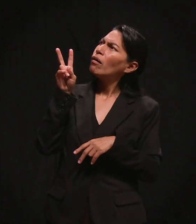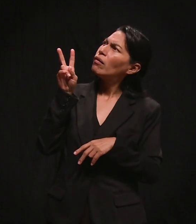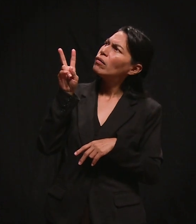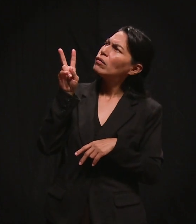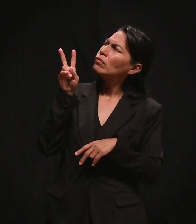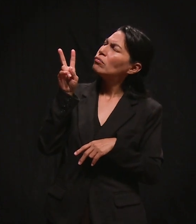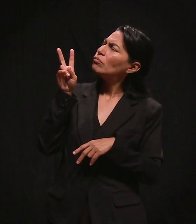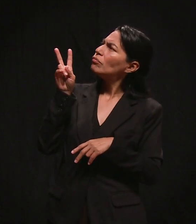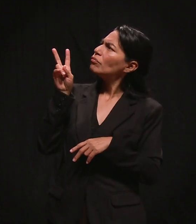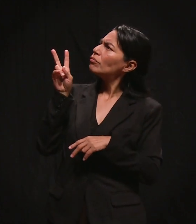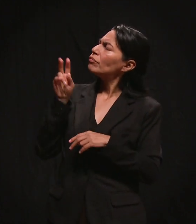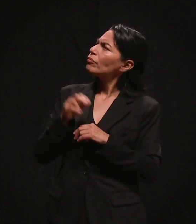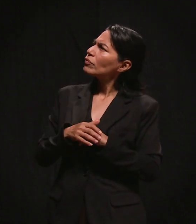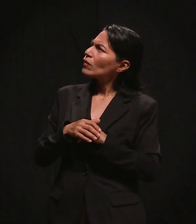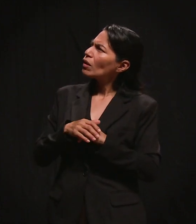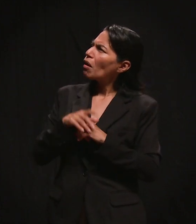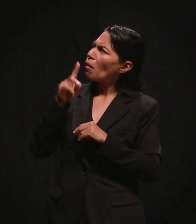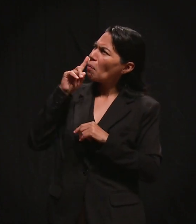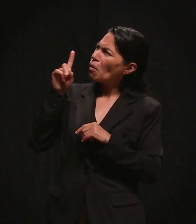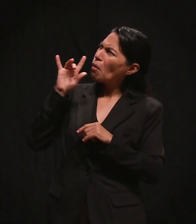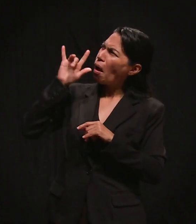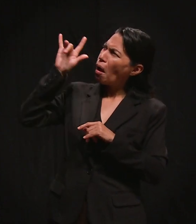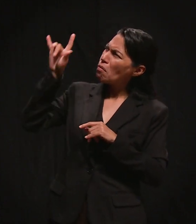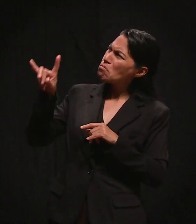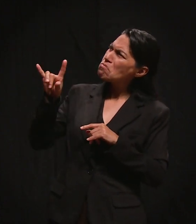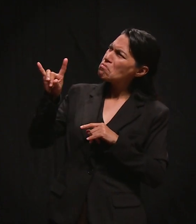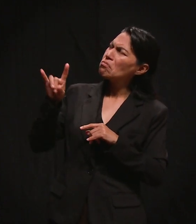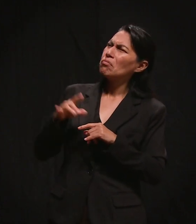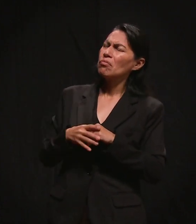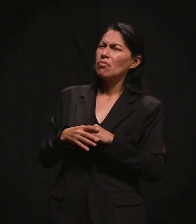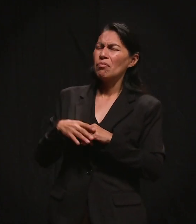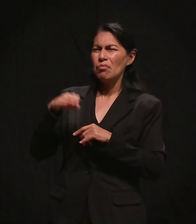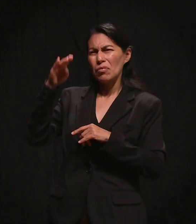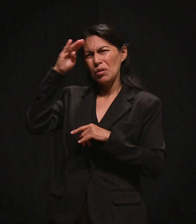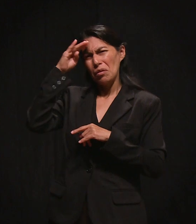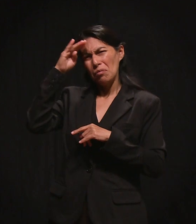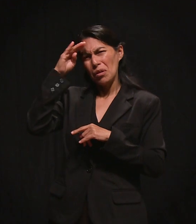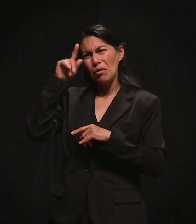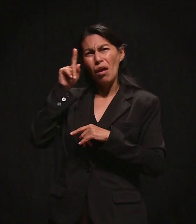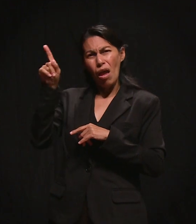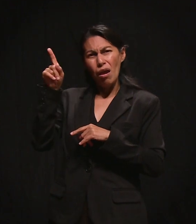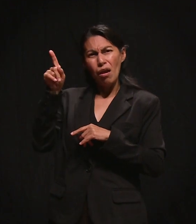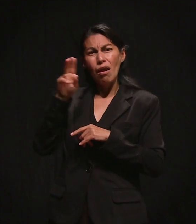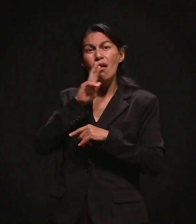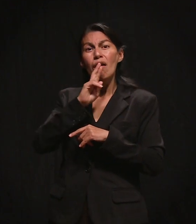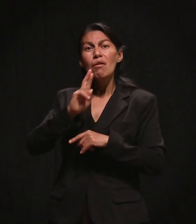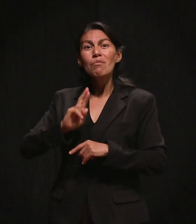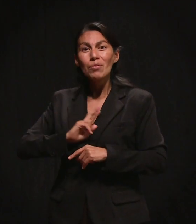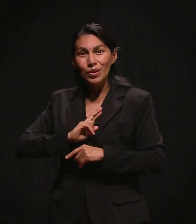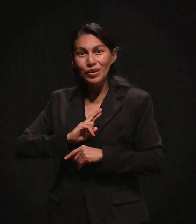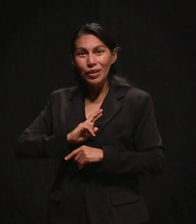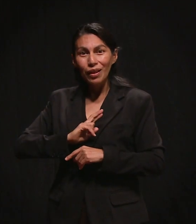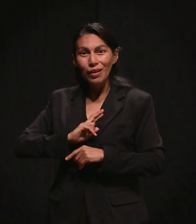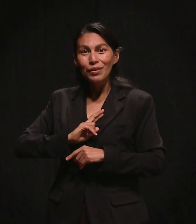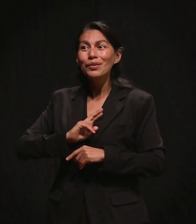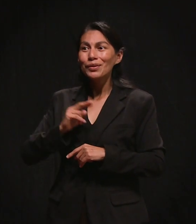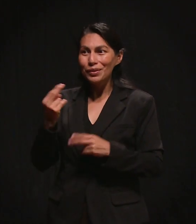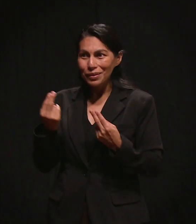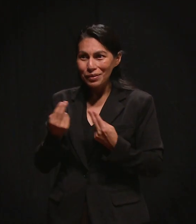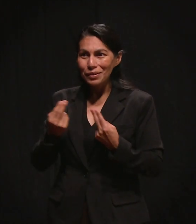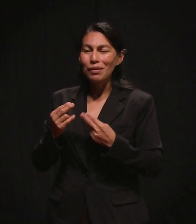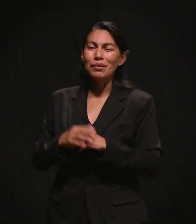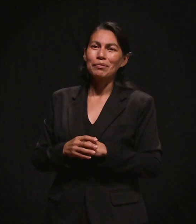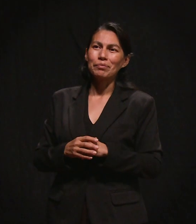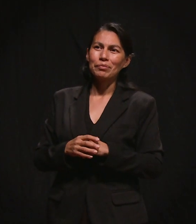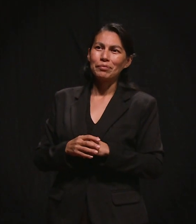un cuadro con un pensamiento. Y ahí estaba la respuesta. Más o menos el cuadro